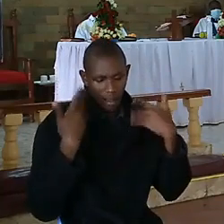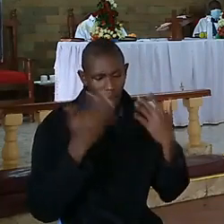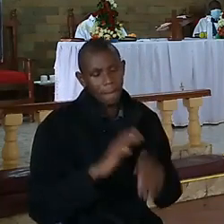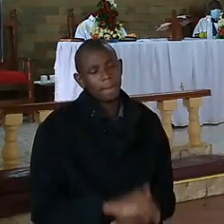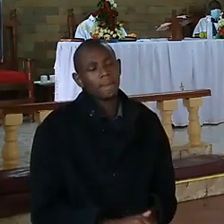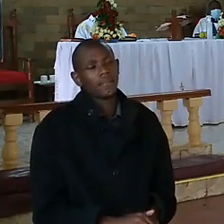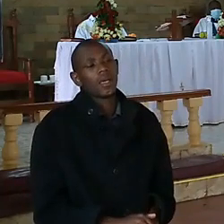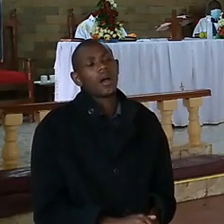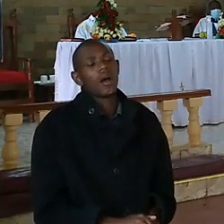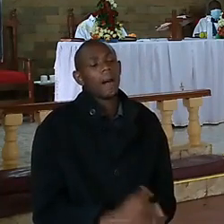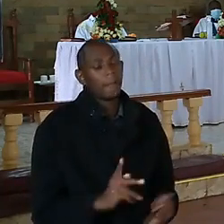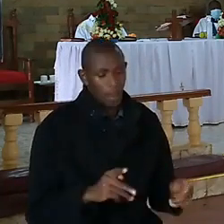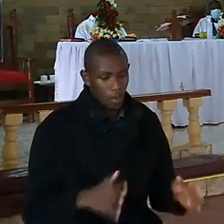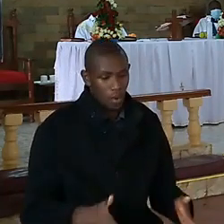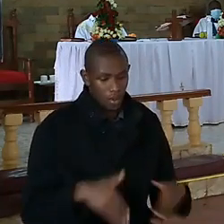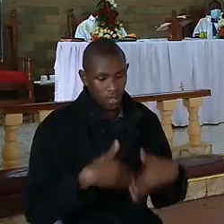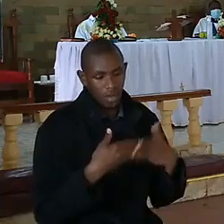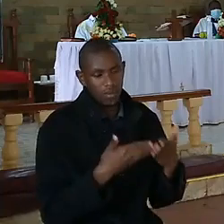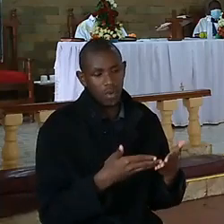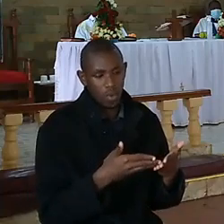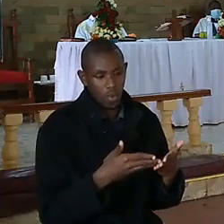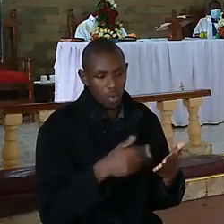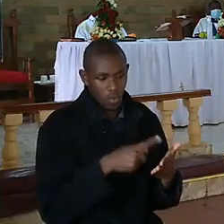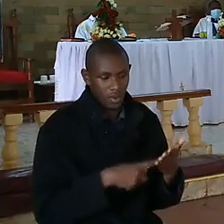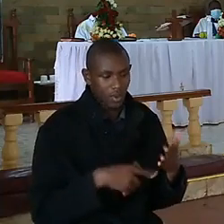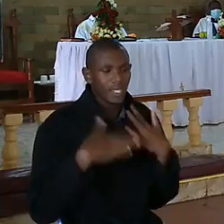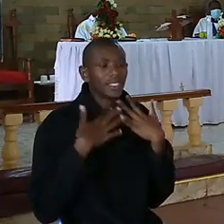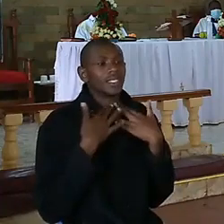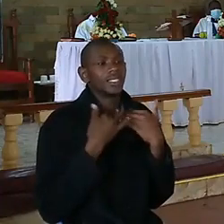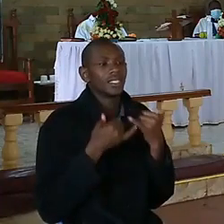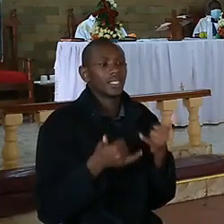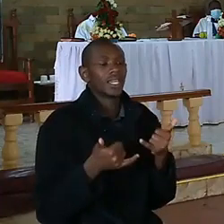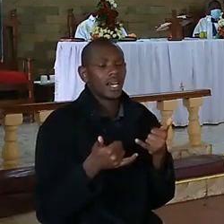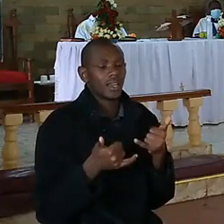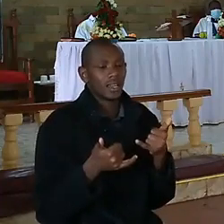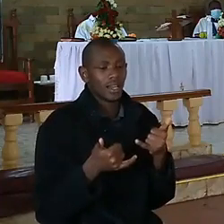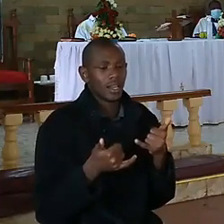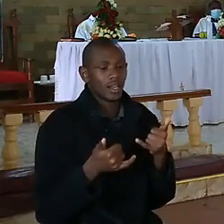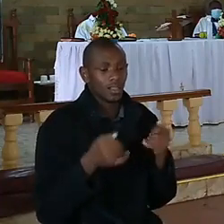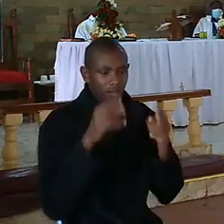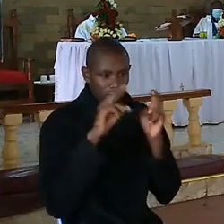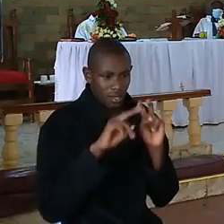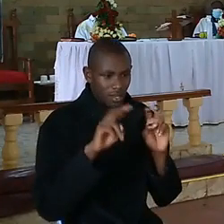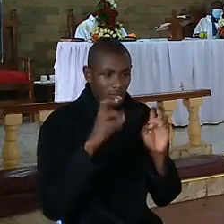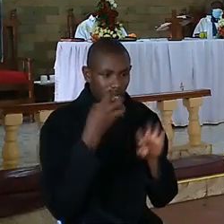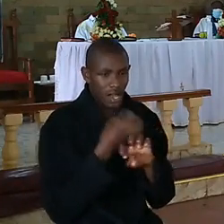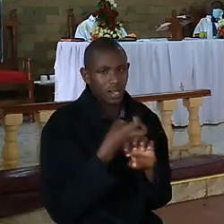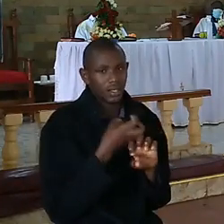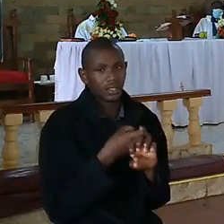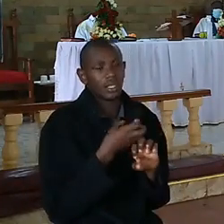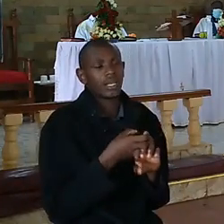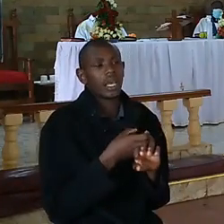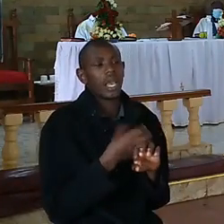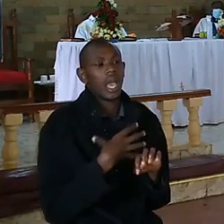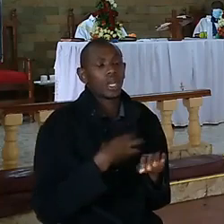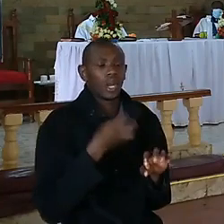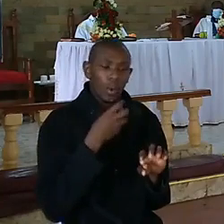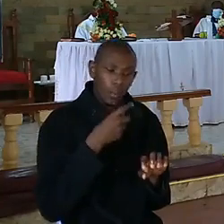aitu maheo utungata uria mangiriria na hihi rimwe tukiona uritu na githina